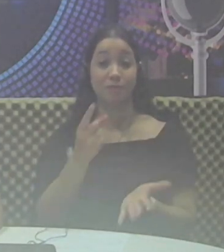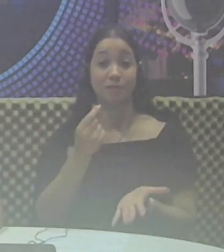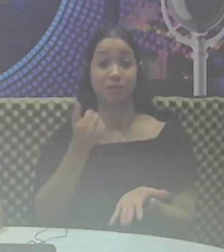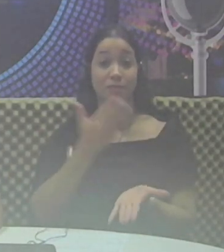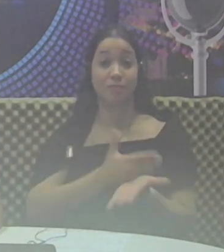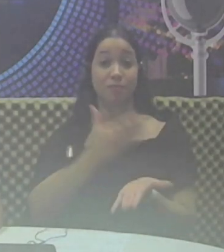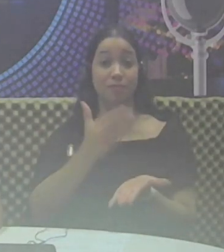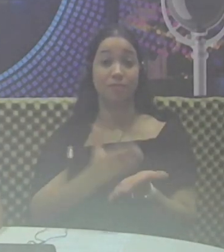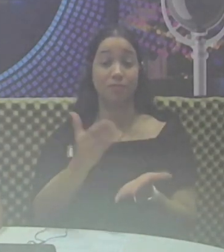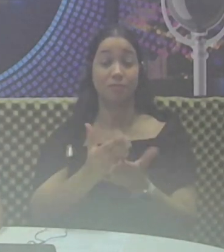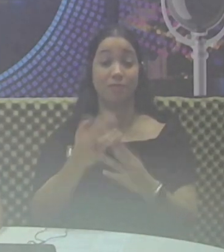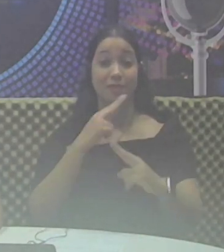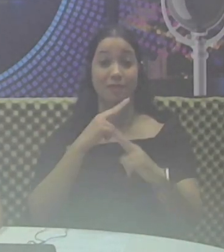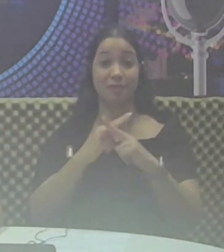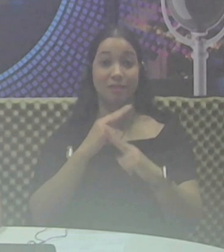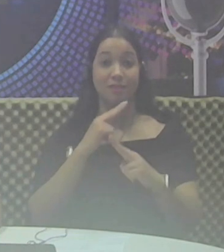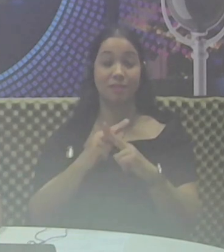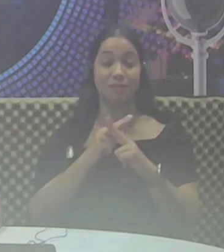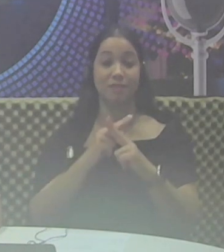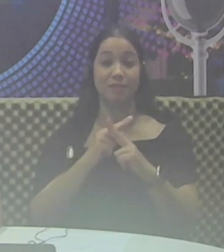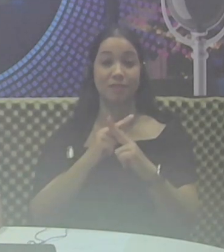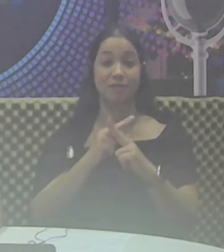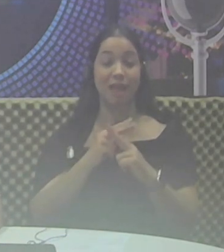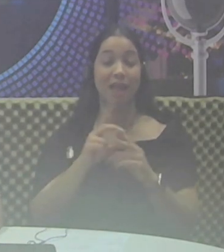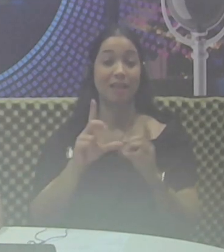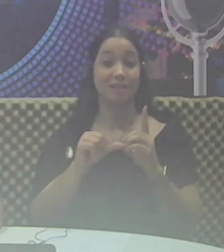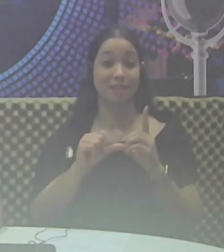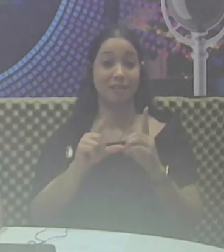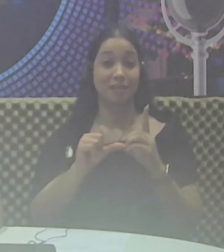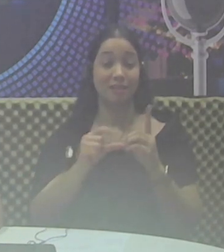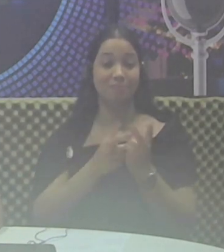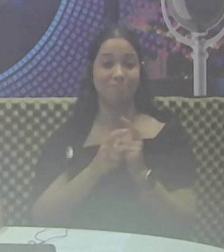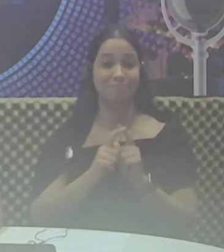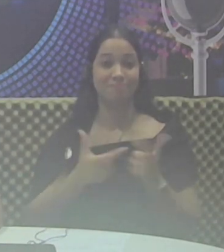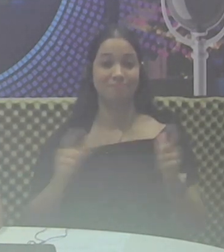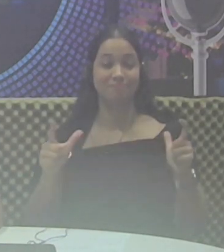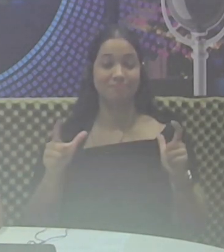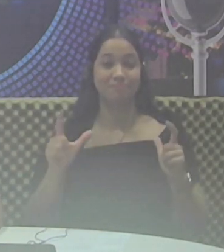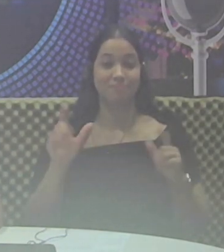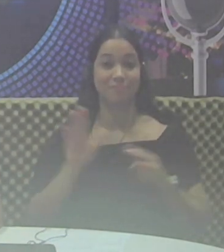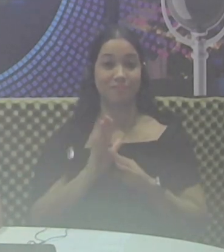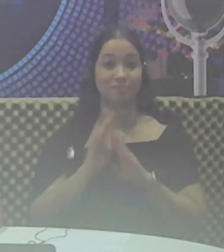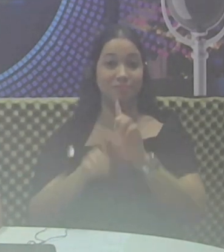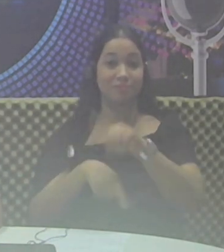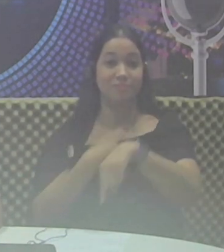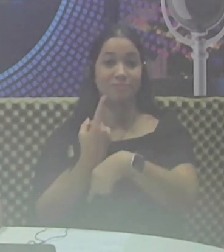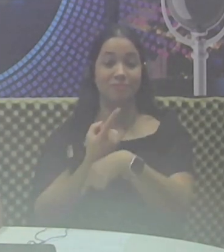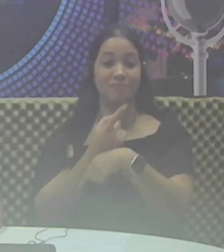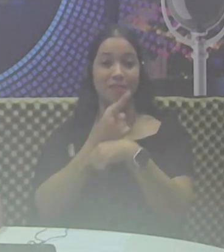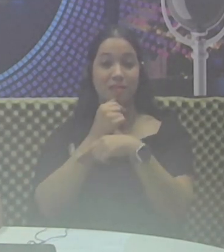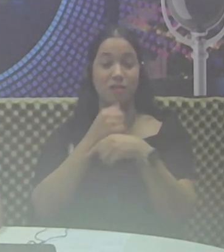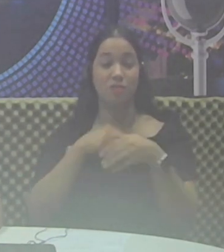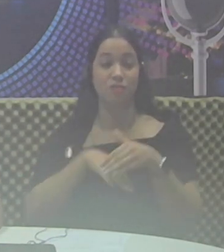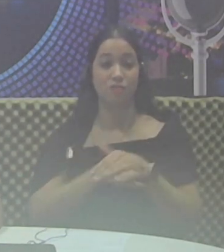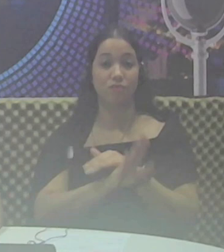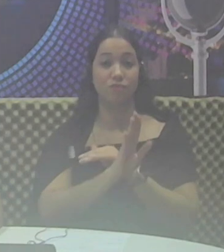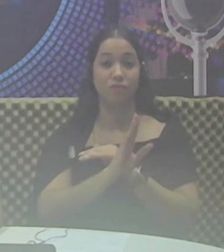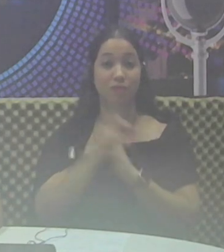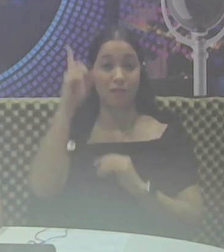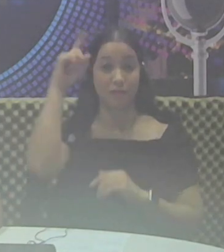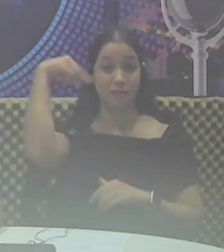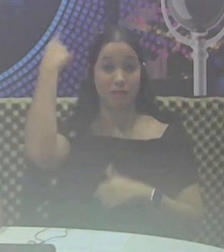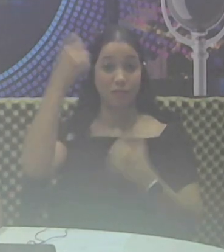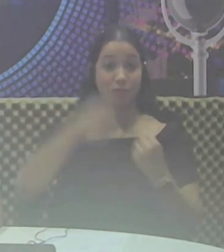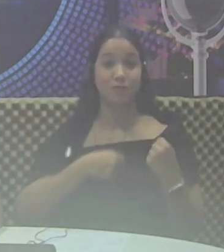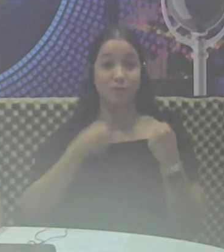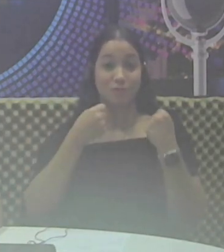Caixa Econômica Federal com contrapartida do DEMAI. A ampliação e modernização do Centro de Reservação São Jorge será executada